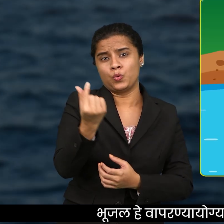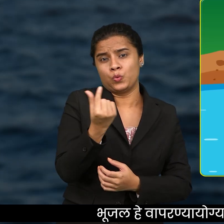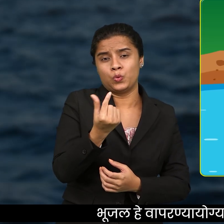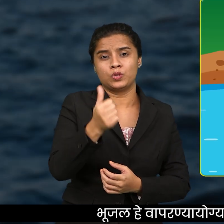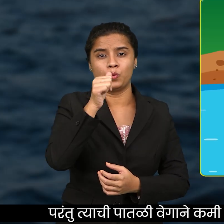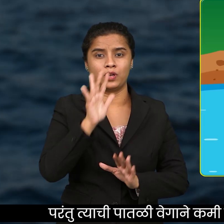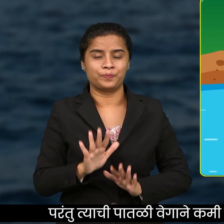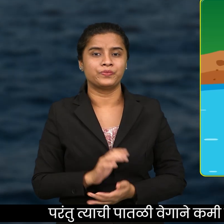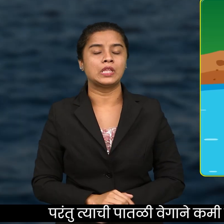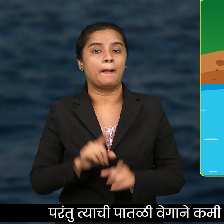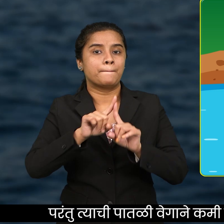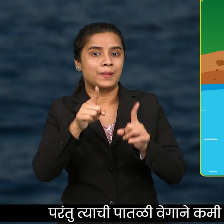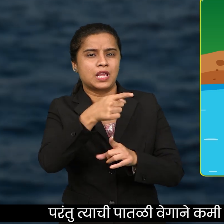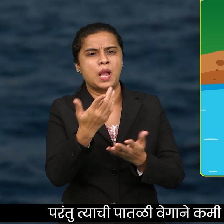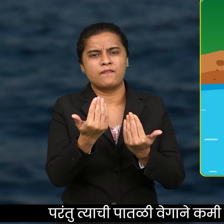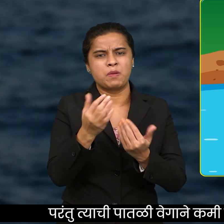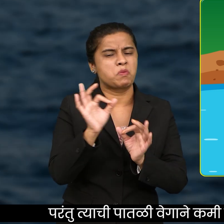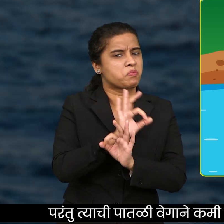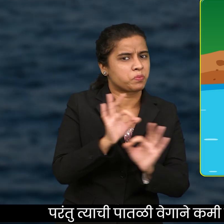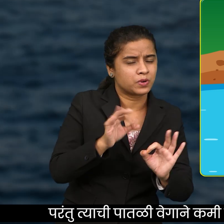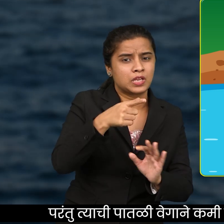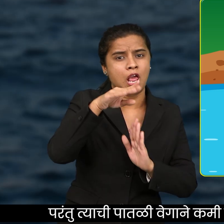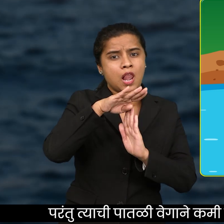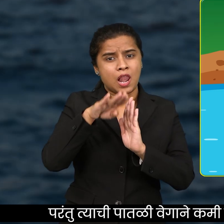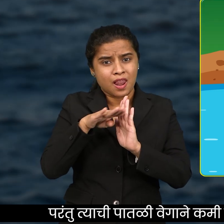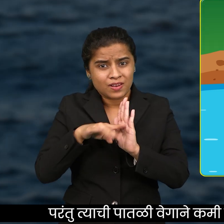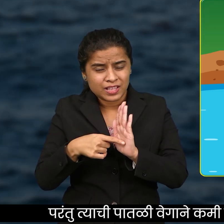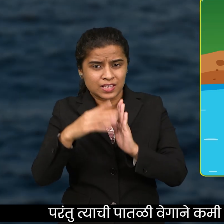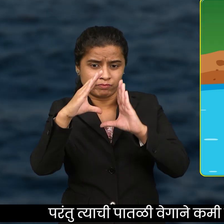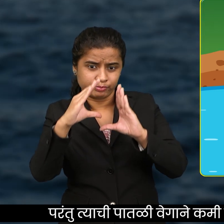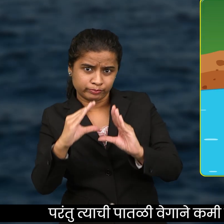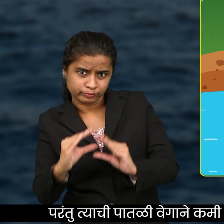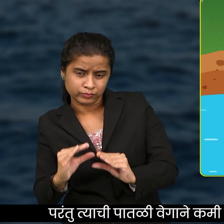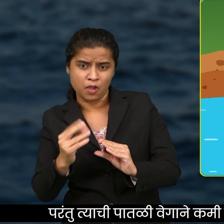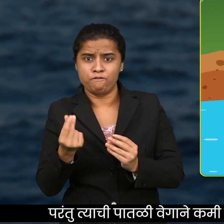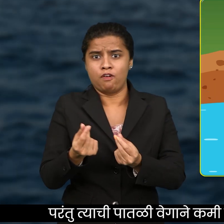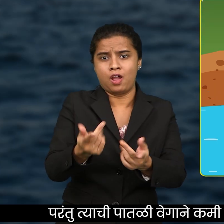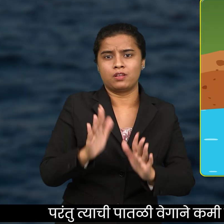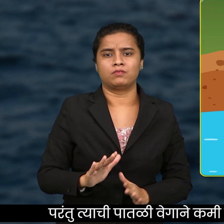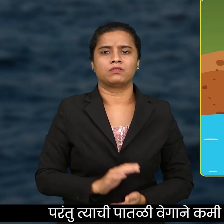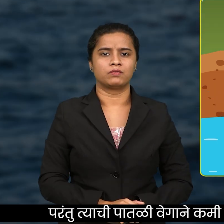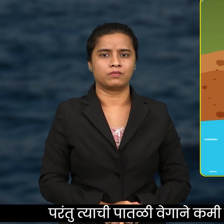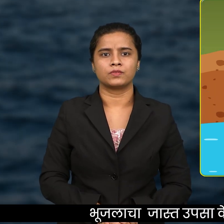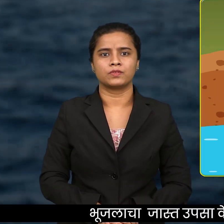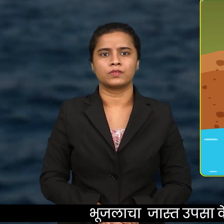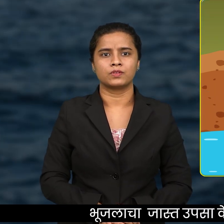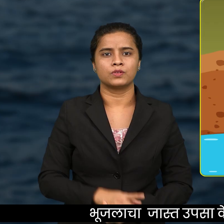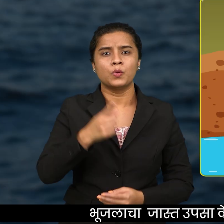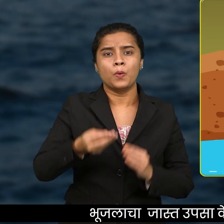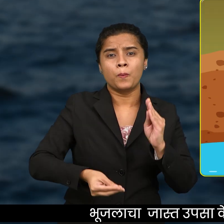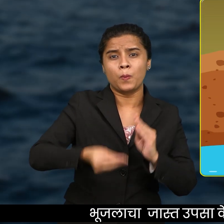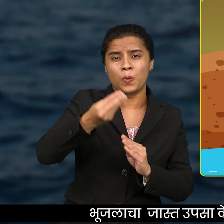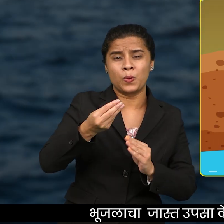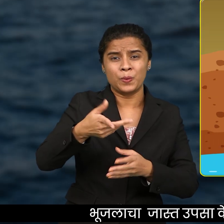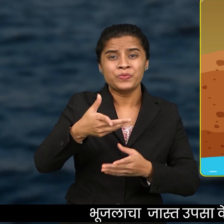आहे, परंतु त्याची पातळी वेगाने कमी होत असल्याने ते उपलब्ध होऊ शकत नाही.